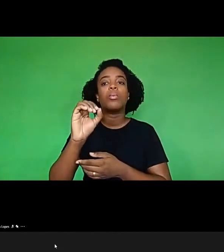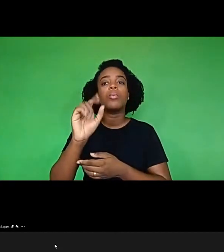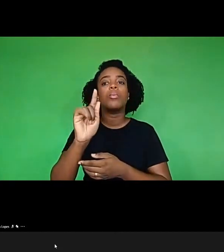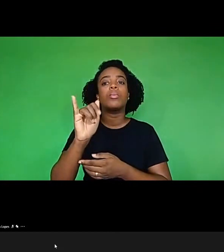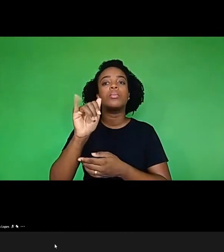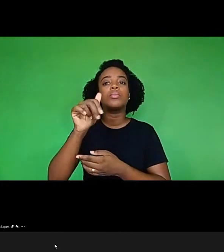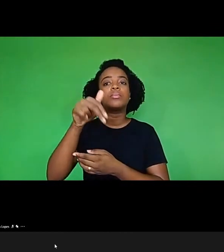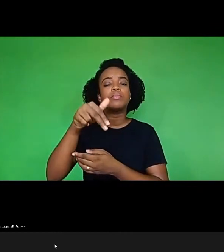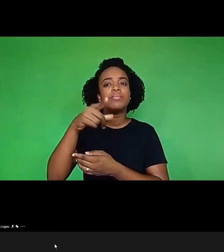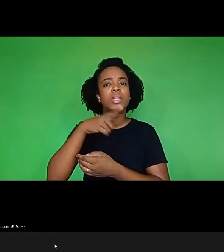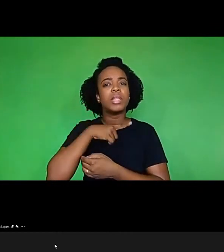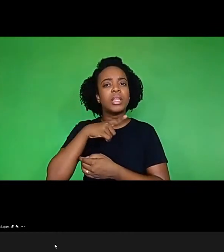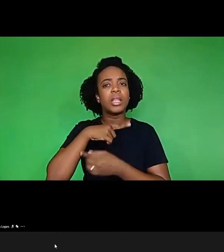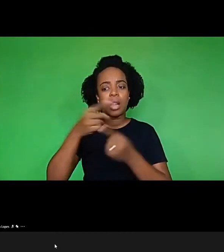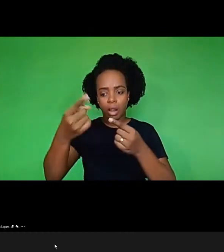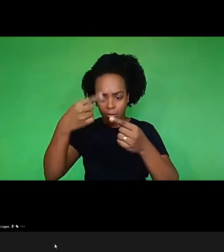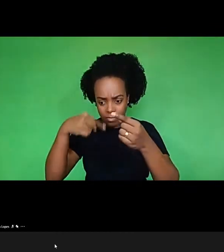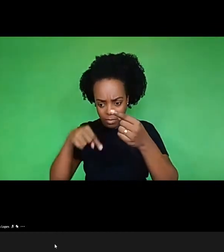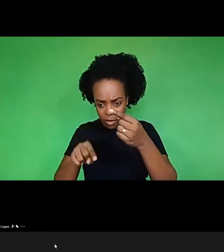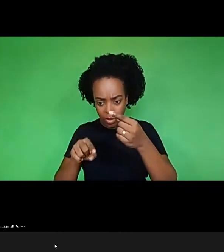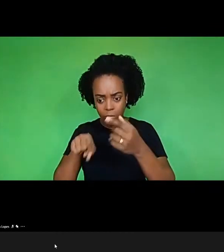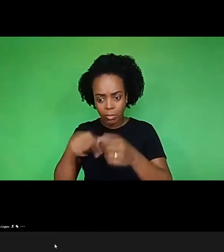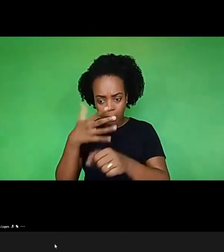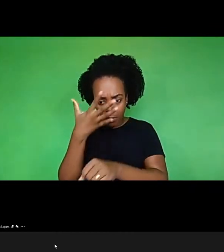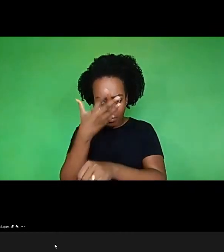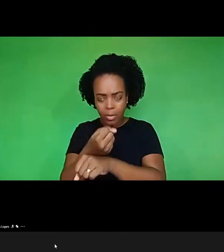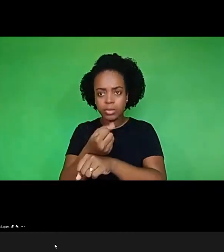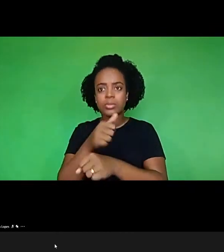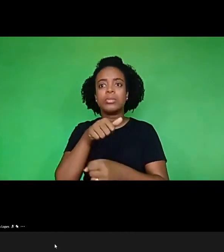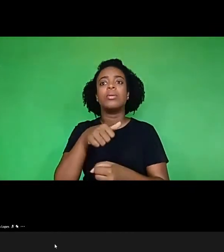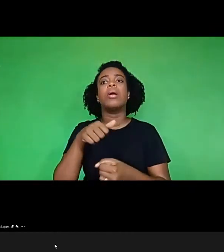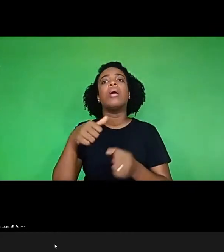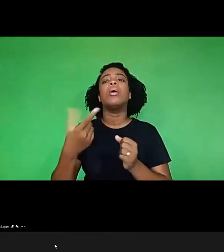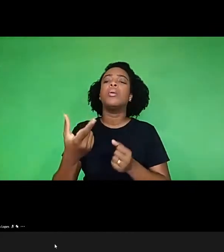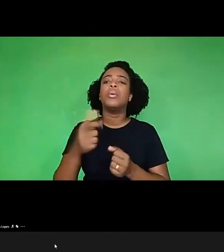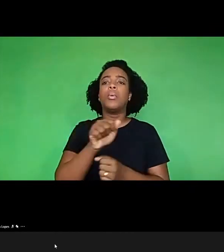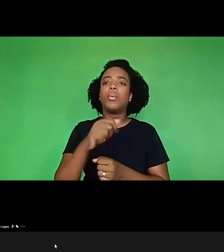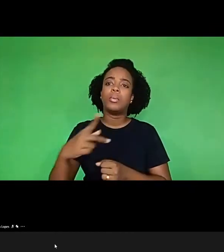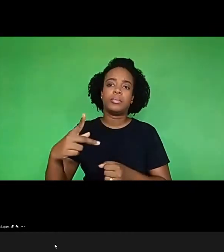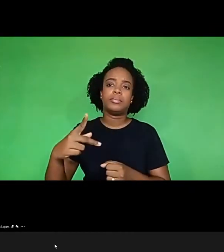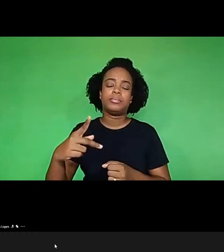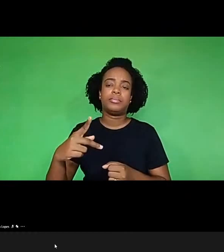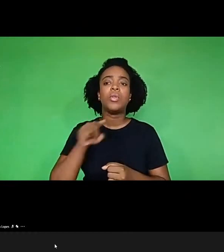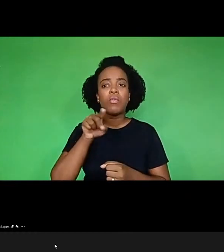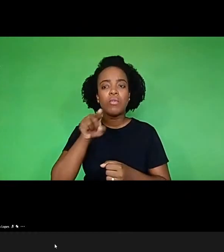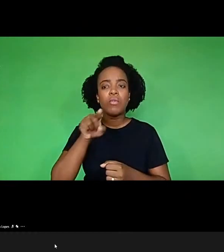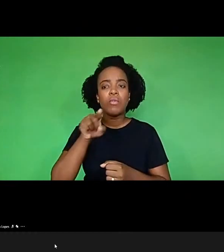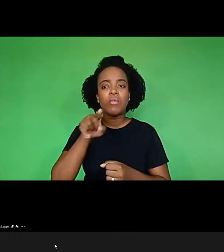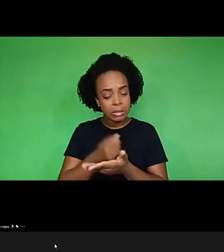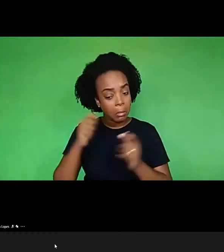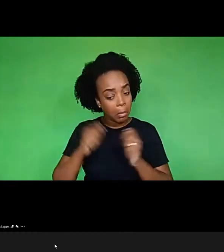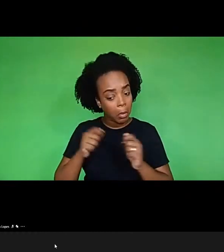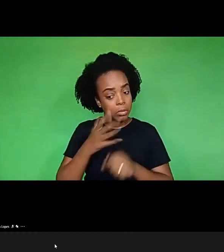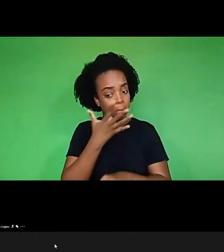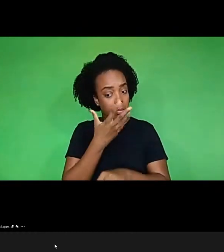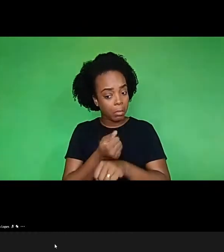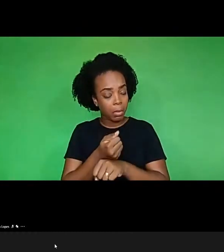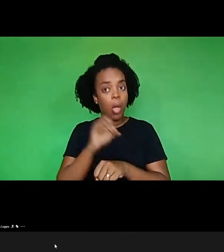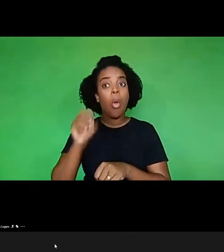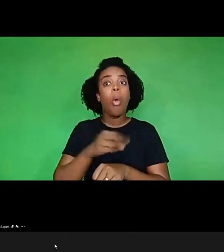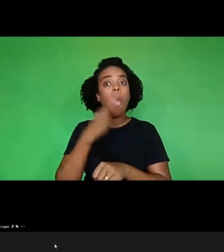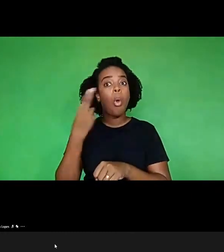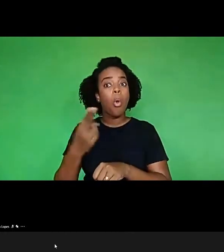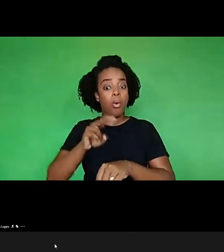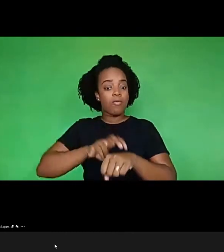o aplicativo. Você pode escolher entre baixar e utilizar ele de forma online. Você acessa lá o site da